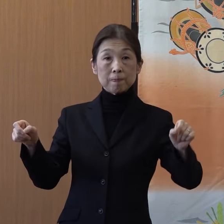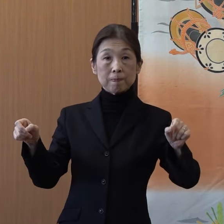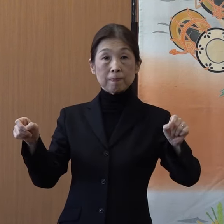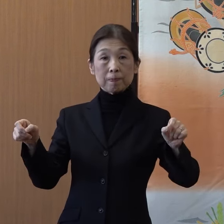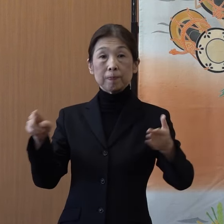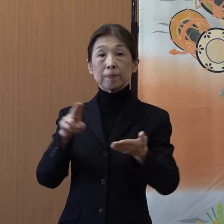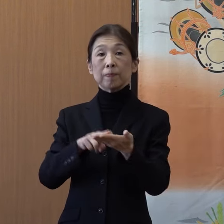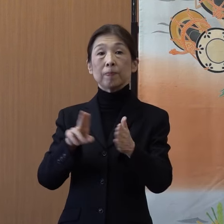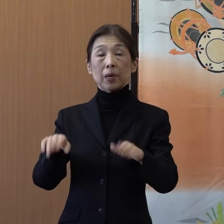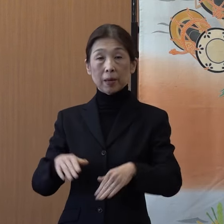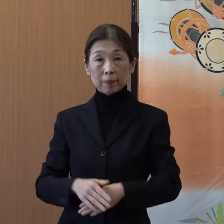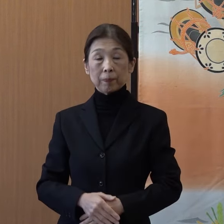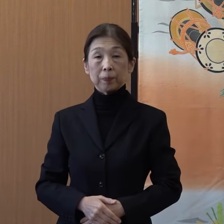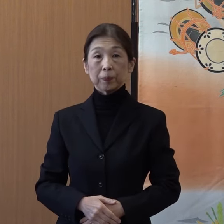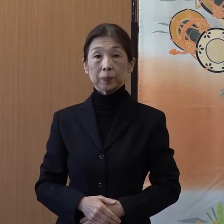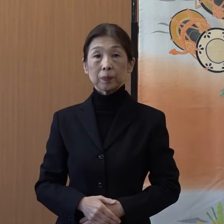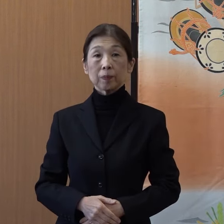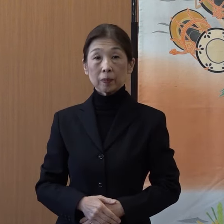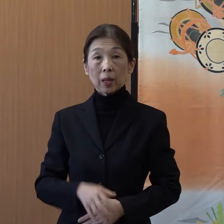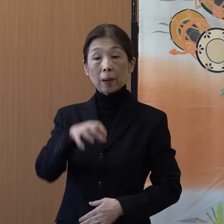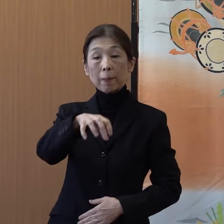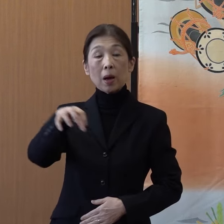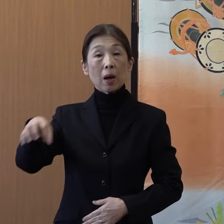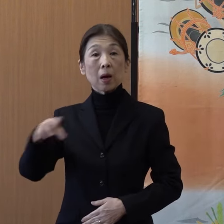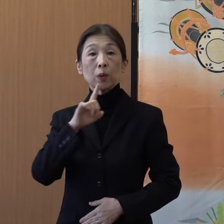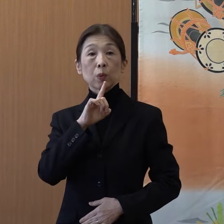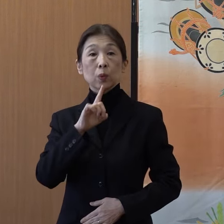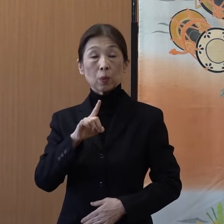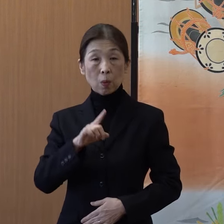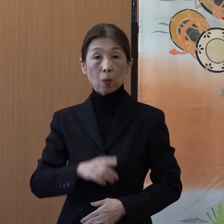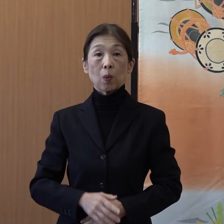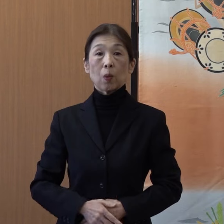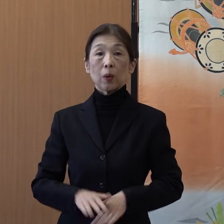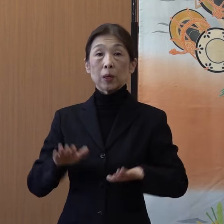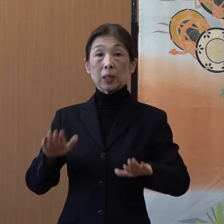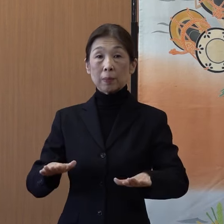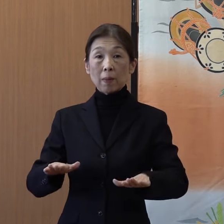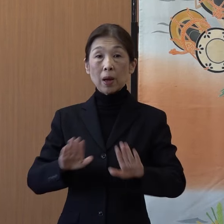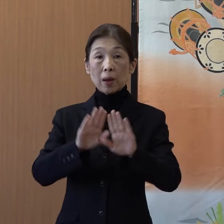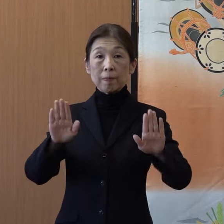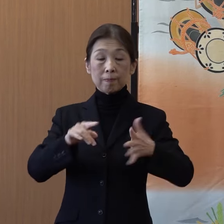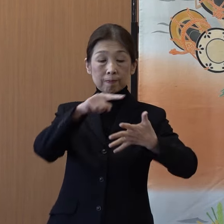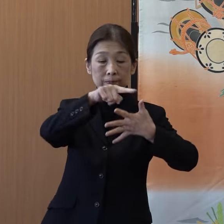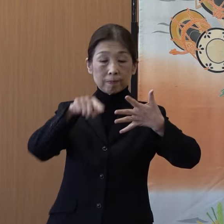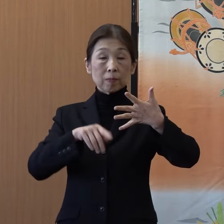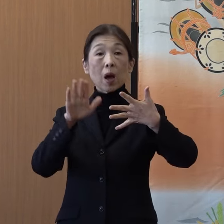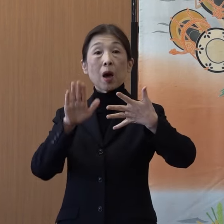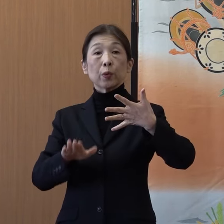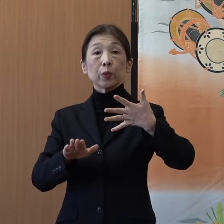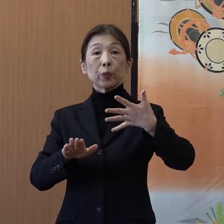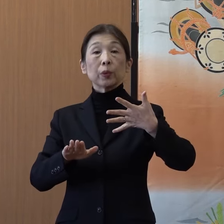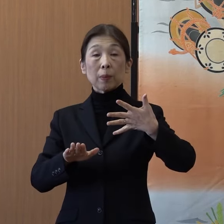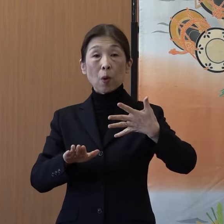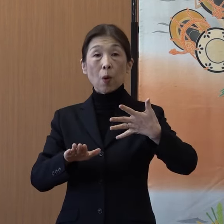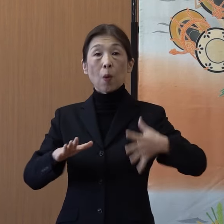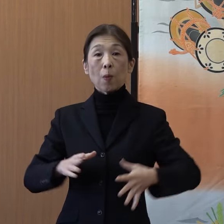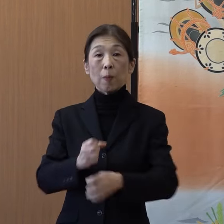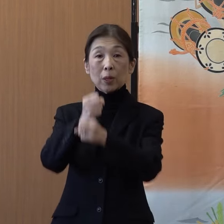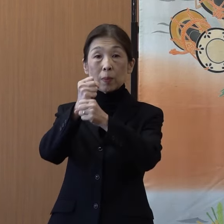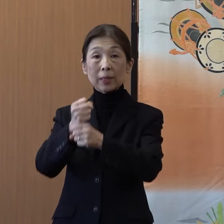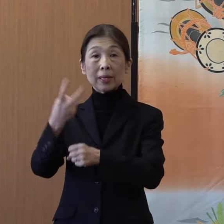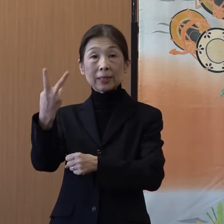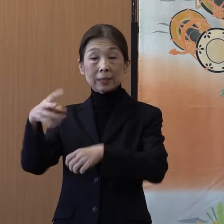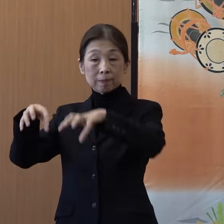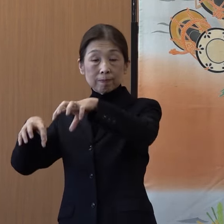します。また開設箇所につきましては、現在5箇所でありますけれども、2箇所に集約